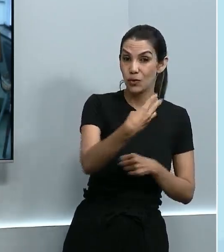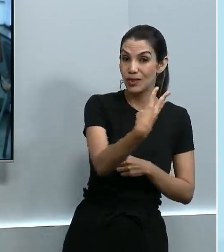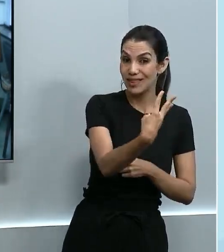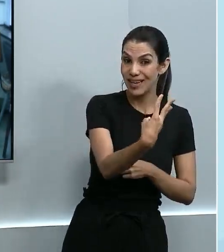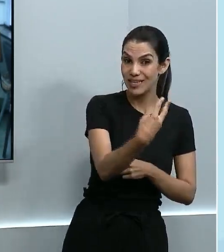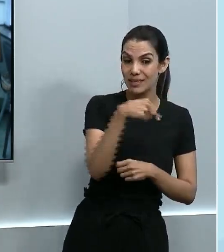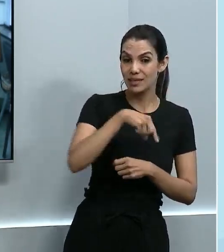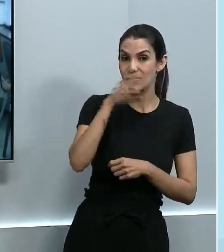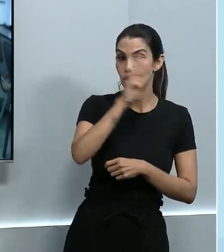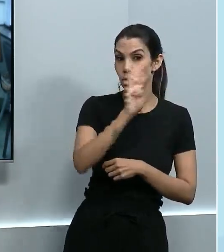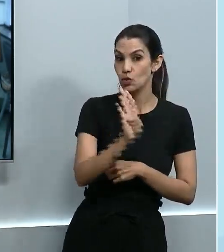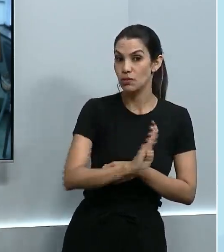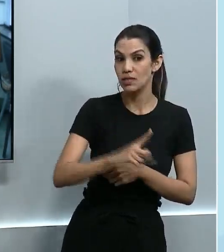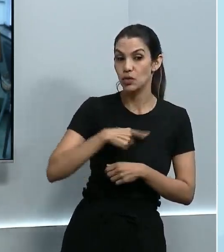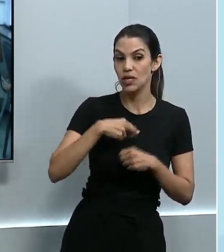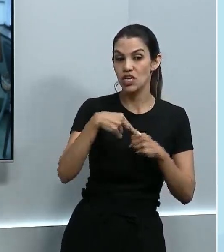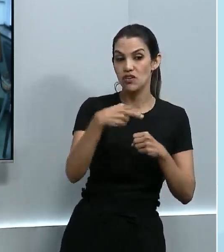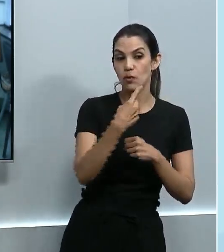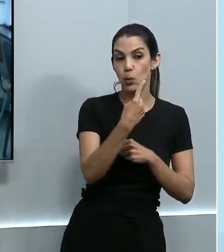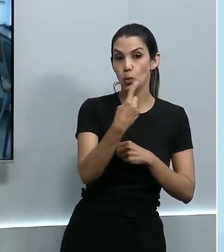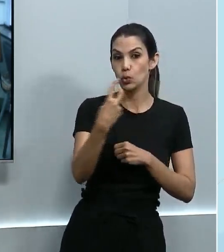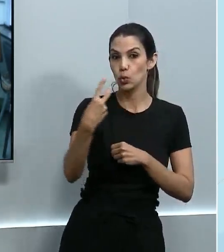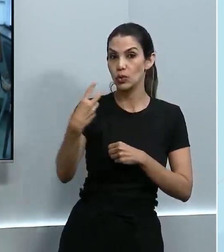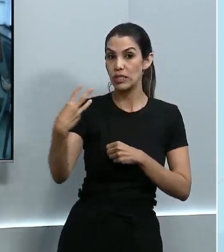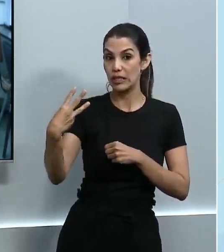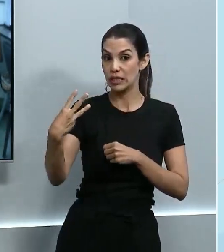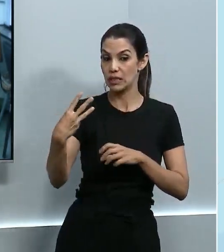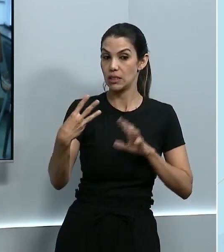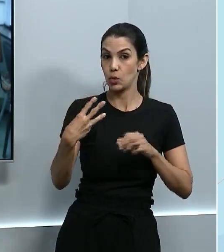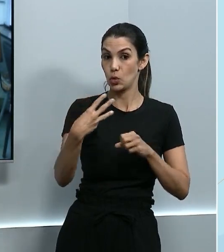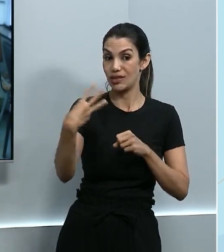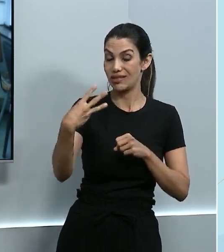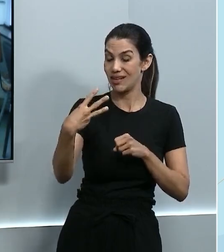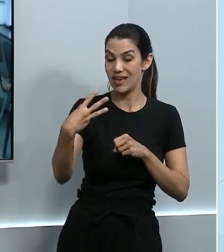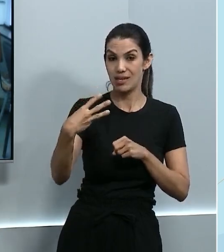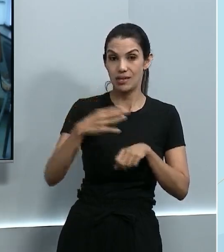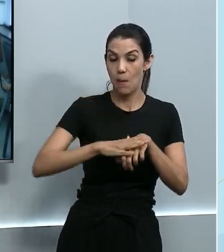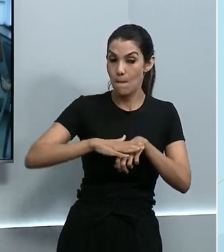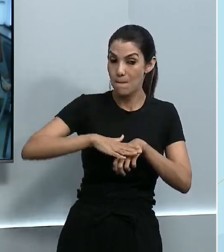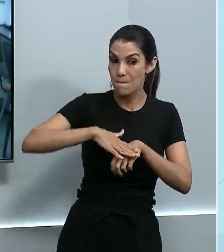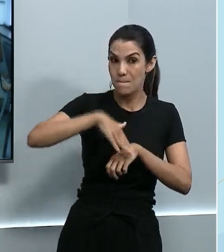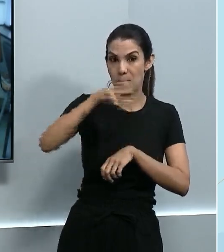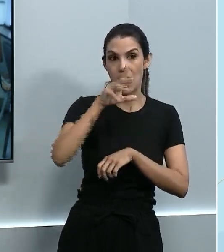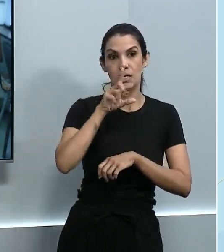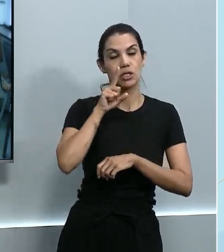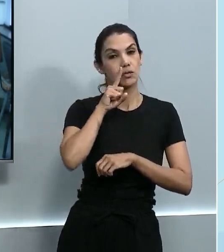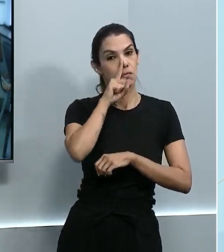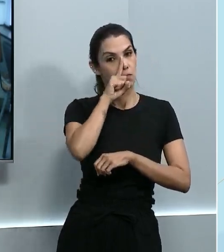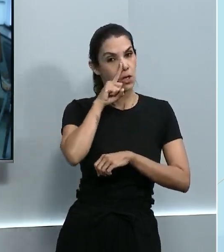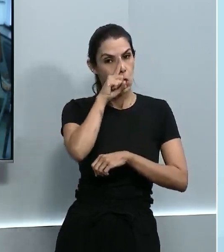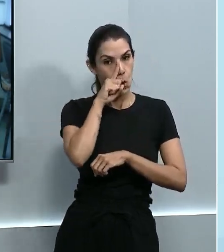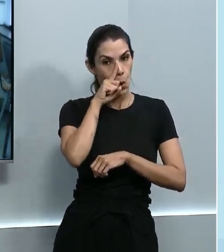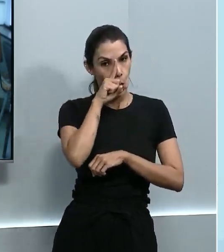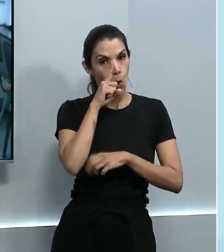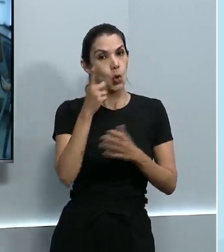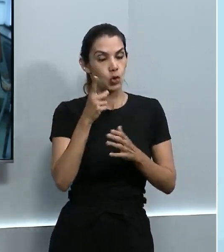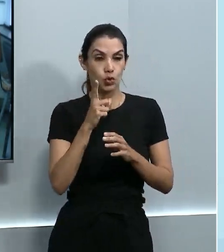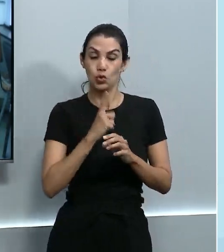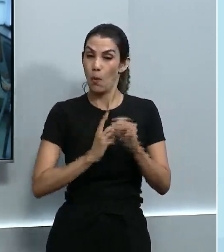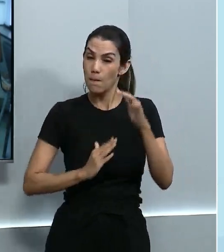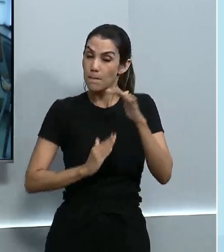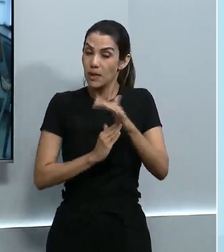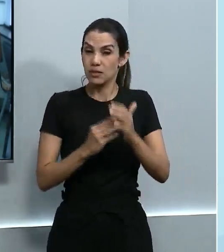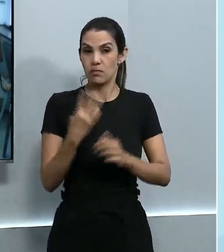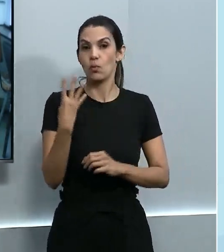existem laboratórios de nível 1, 2 e 3, sendo 3 o mais alto no Brasil e o máximo que poderia chegar seria o nível 4.